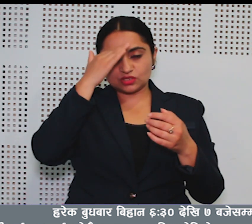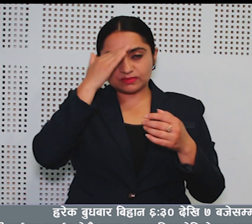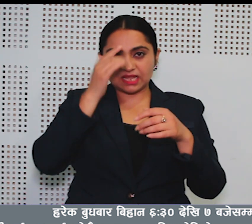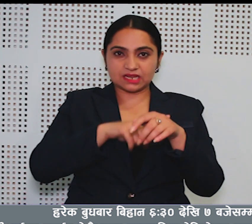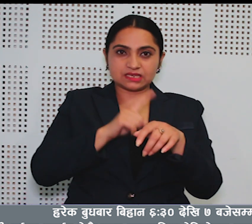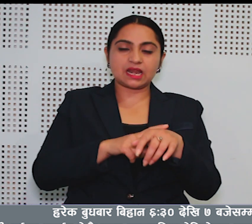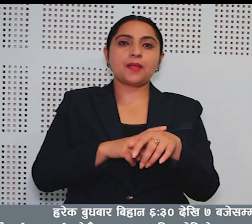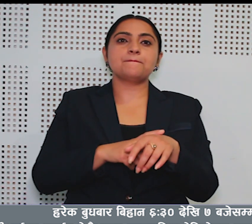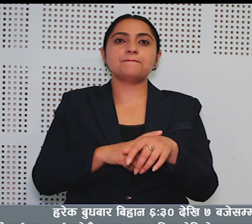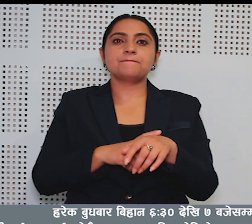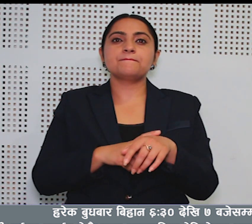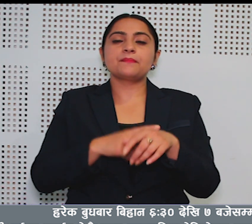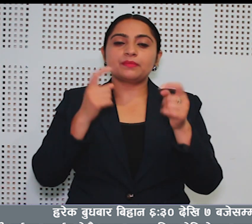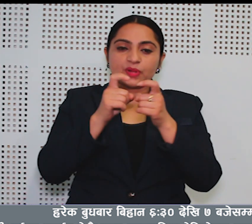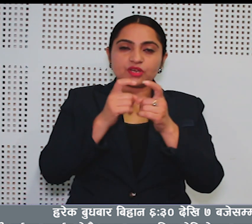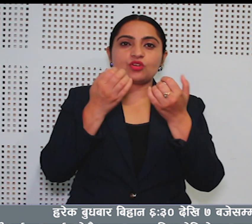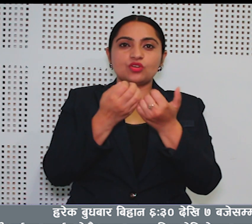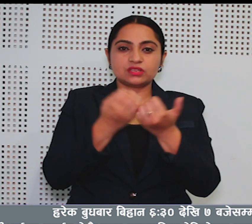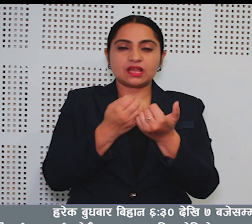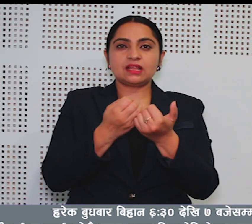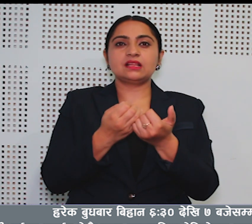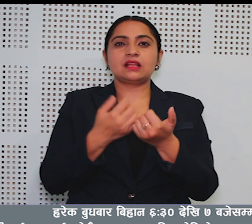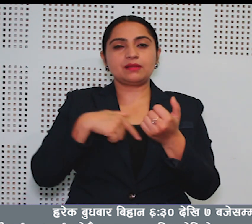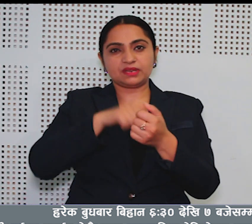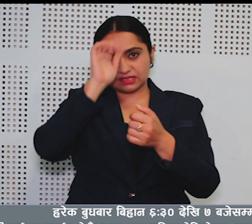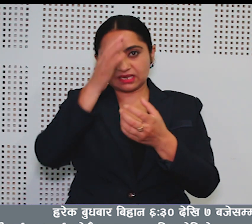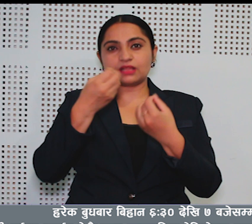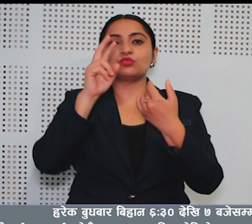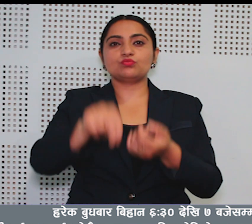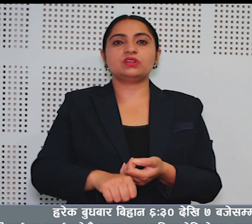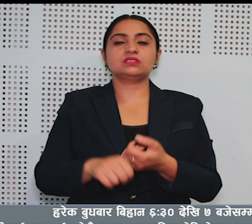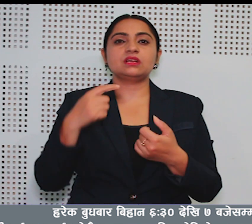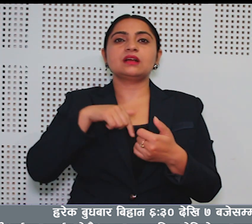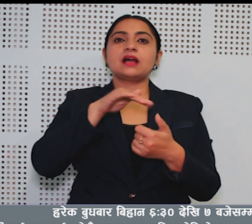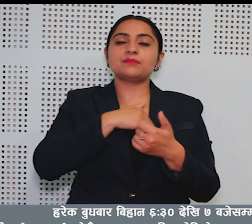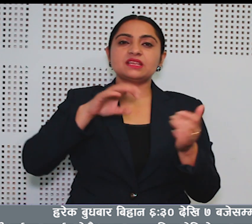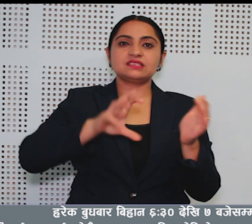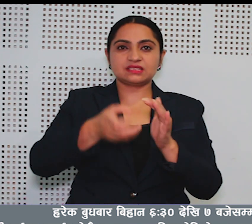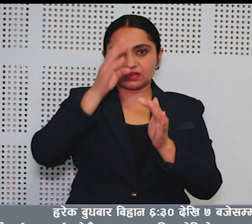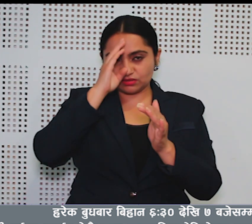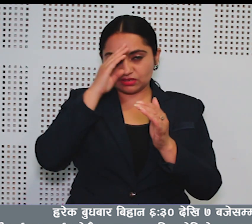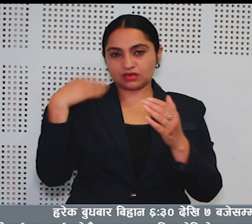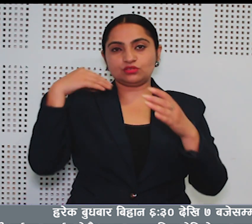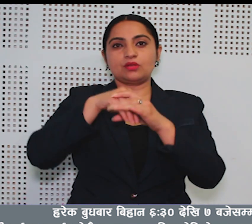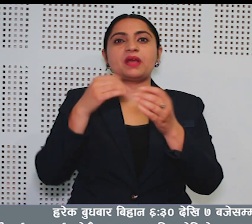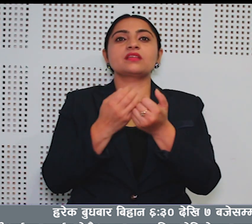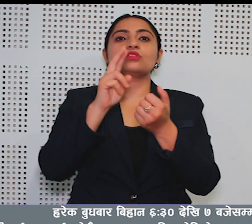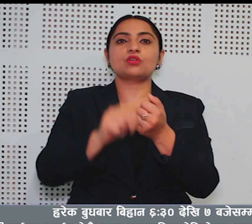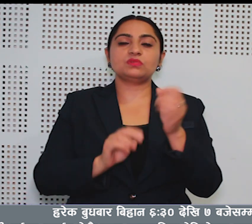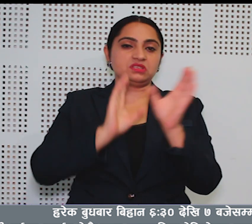बैठक हुँदा कुनै कार्यक्रम हुँदा हामीहरूलाई जानकारी गराउनु पर्छ। हामीलाई स्थानीय सरकारले सहभागी गराउनु पर्छ। यदि गराएन भने